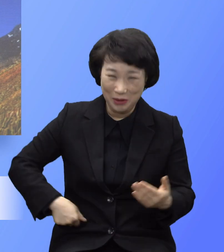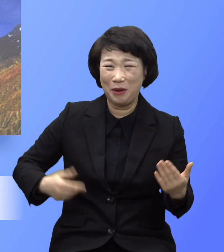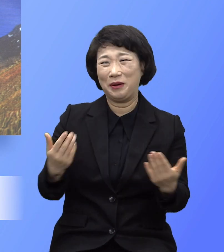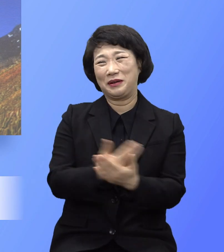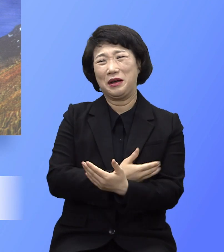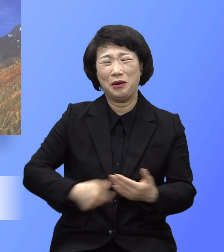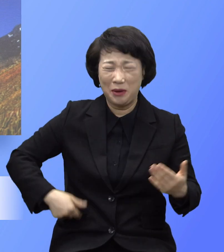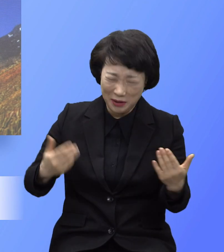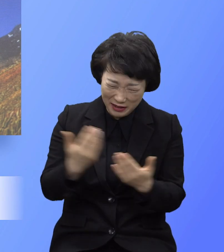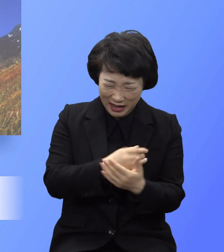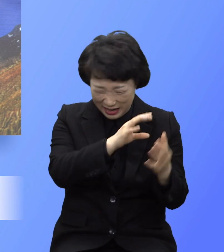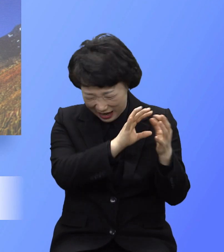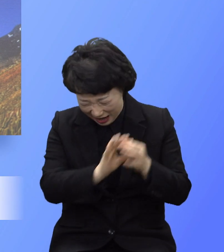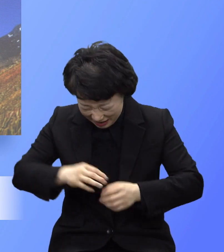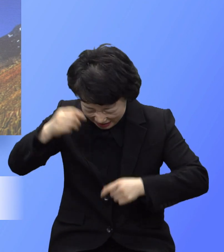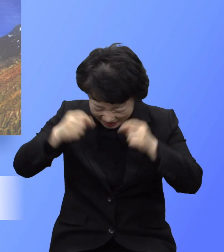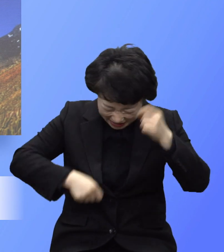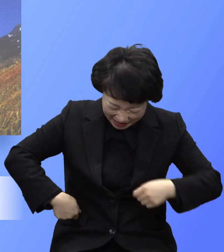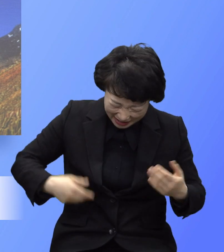회개하고